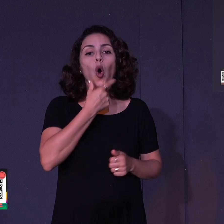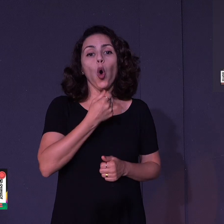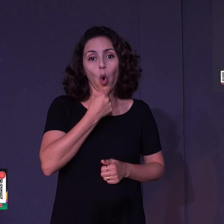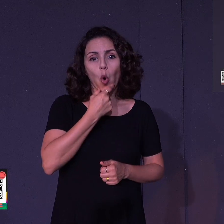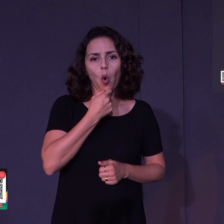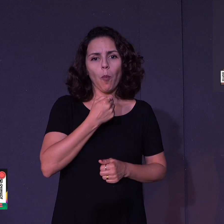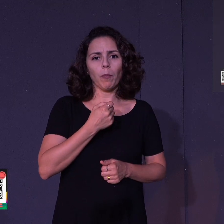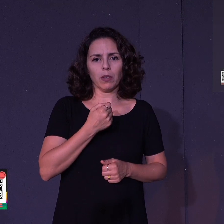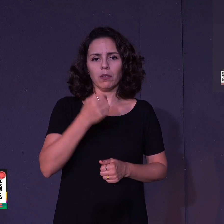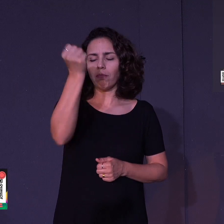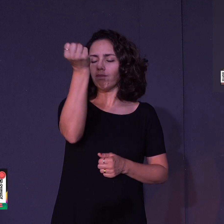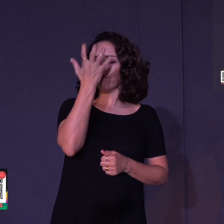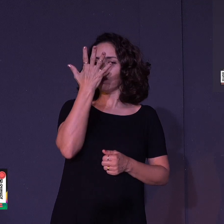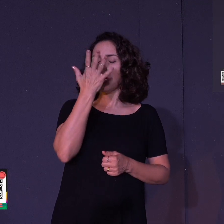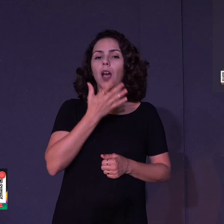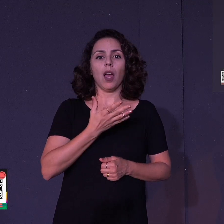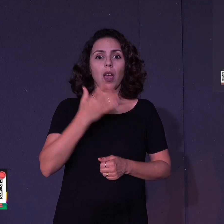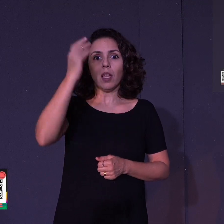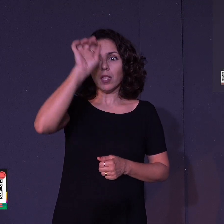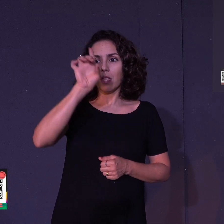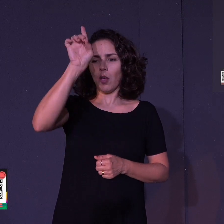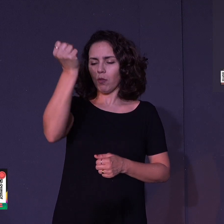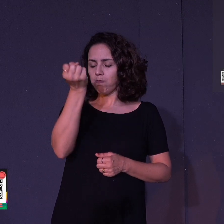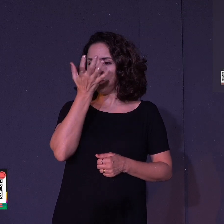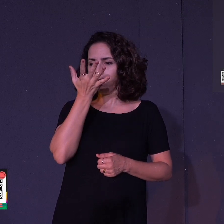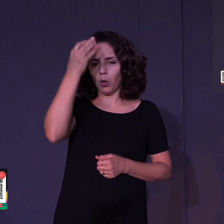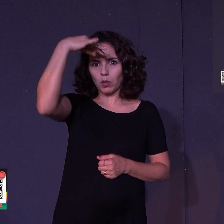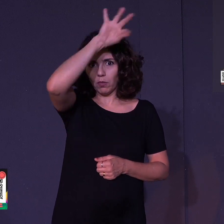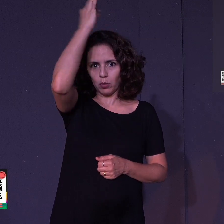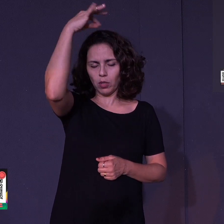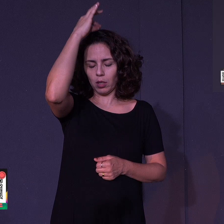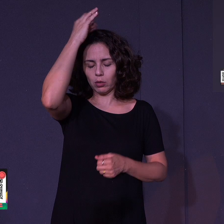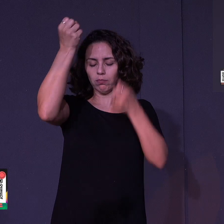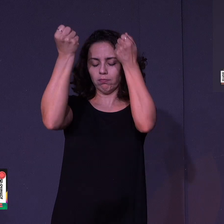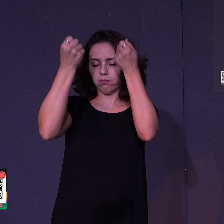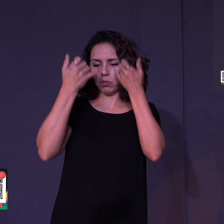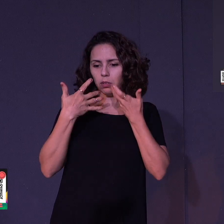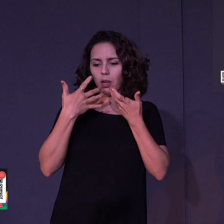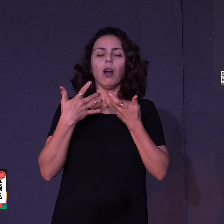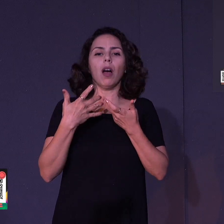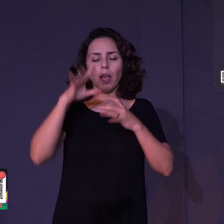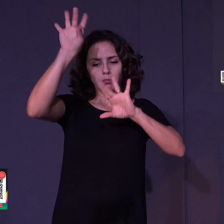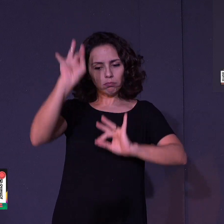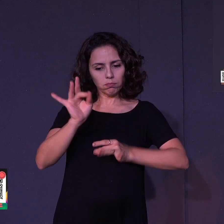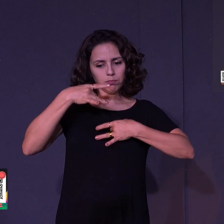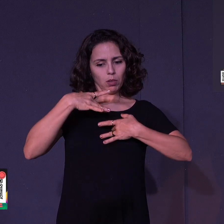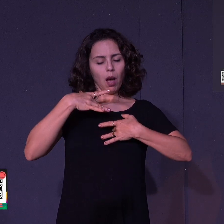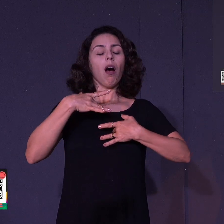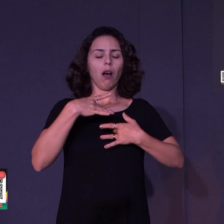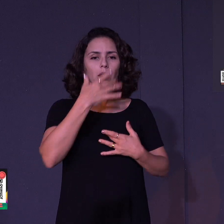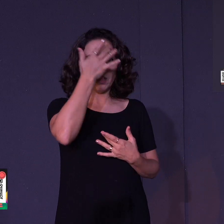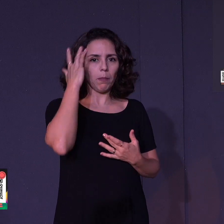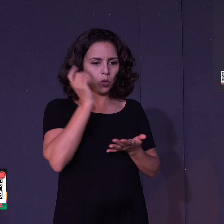inspiração a homens de Deus, e trata exatamente e literalmente daquilo que Deus tem para as nossas vidas. A palavra de Deus não falha.